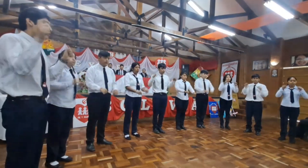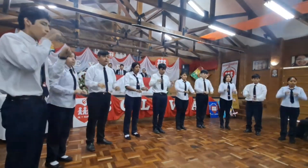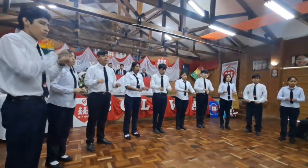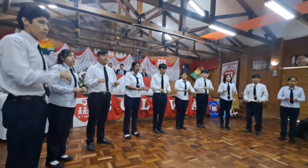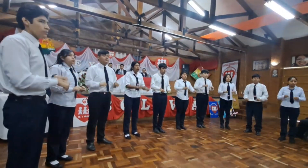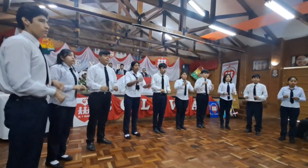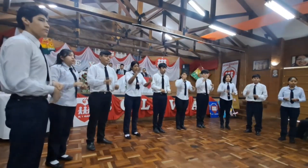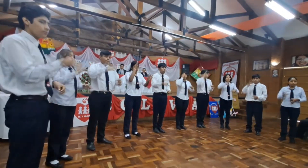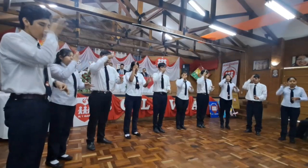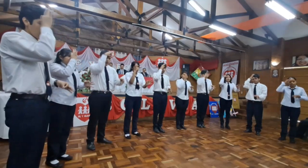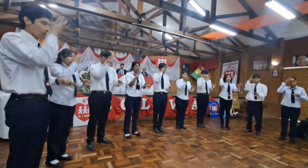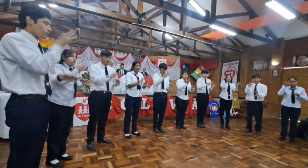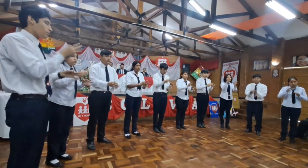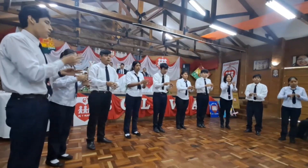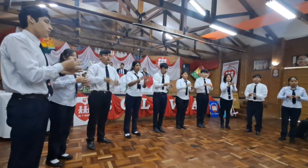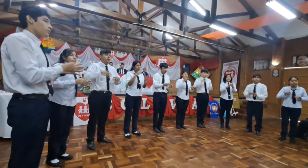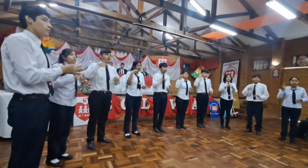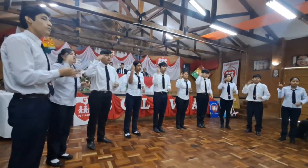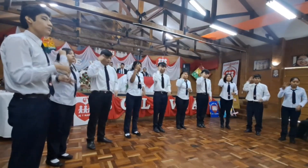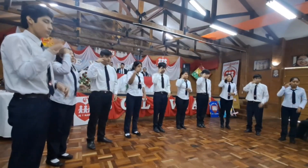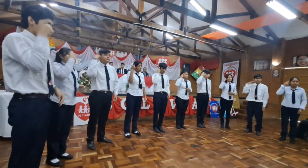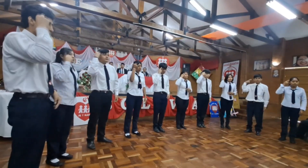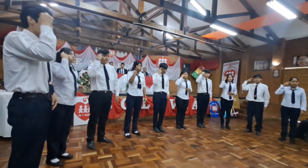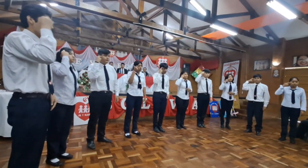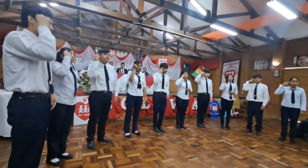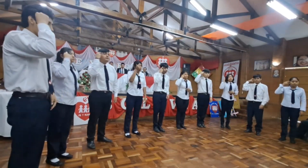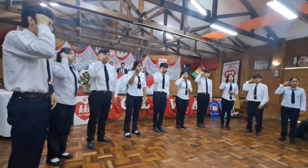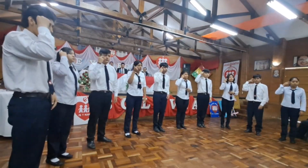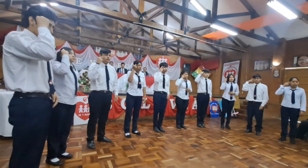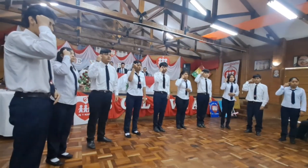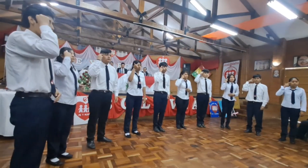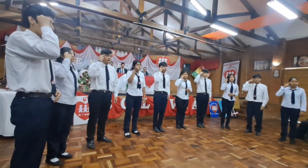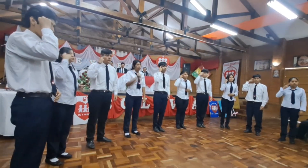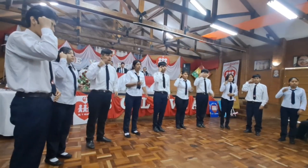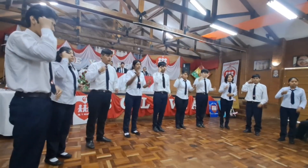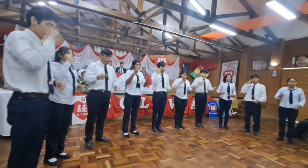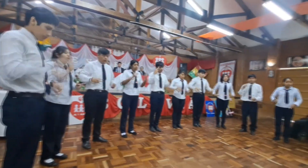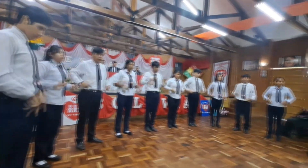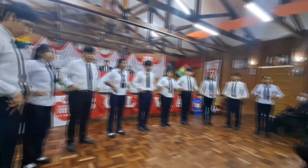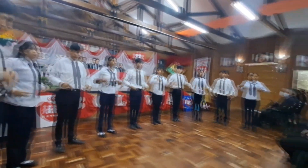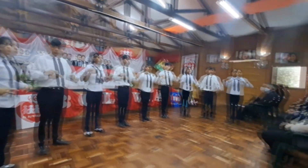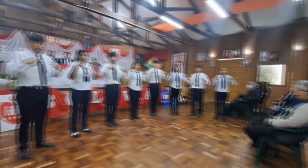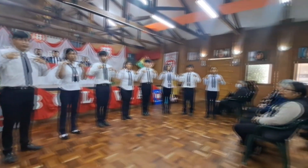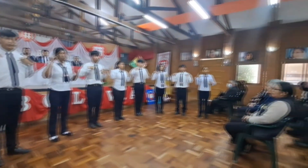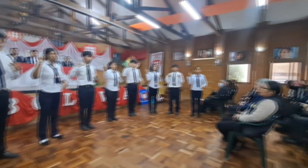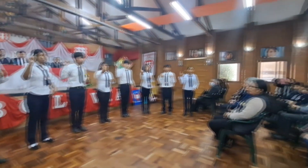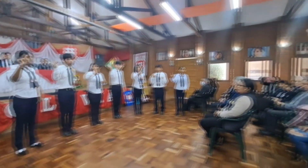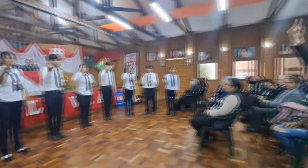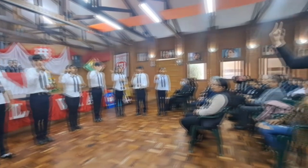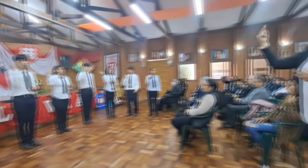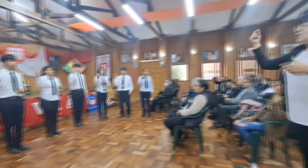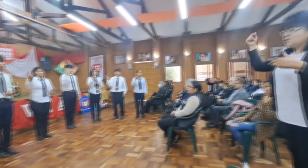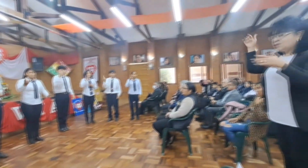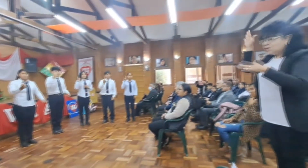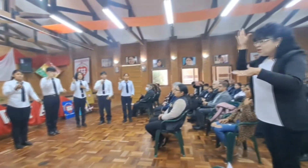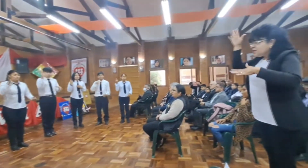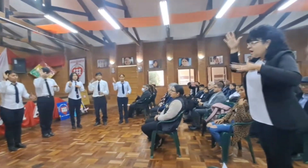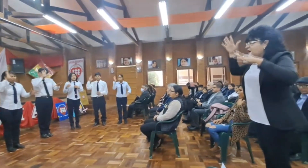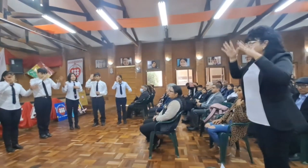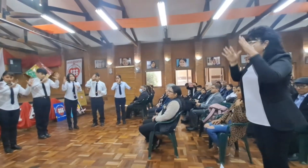fronteras de la exclusión también, ¿no? En la que Fe Alegría pues estará presente. Es